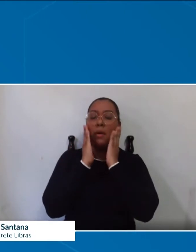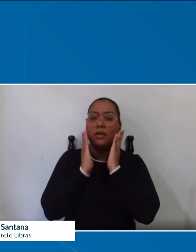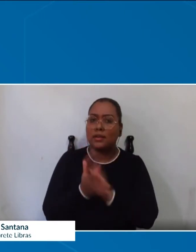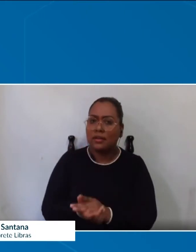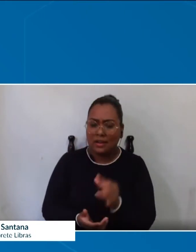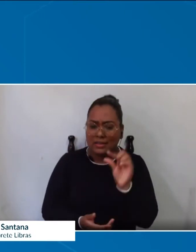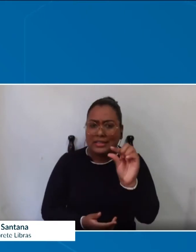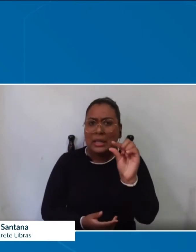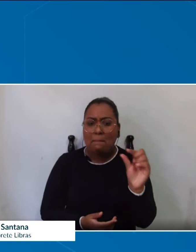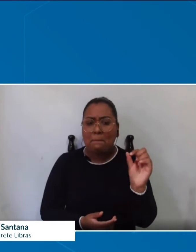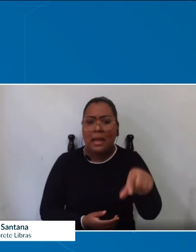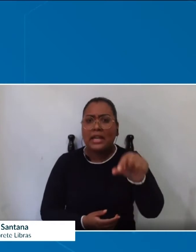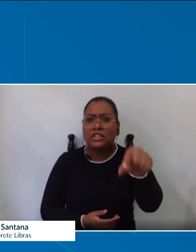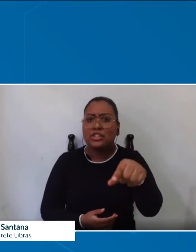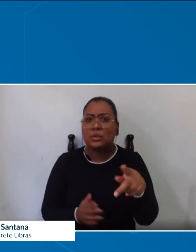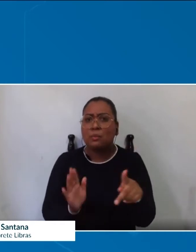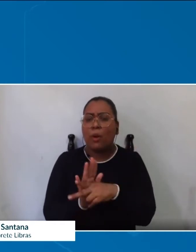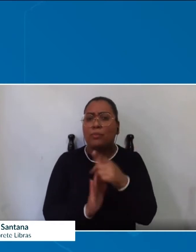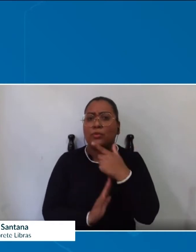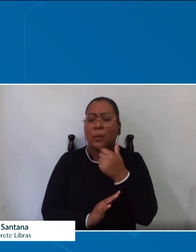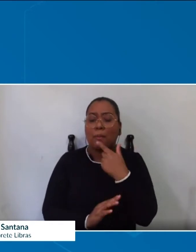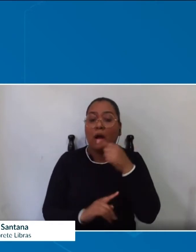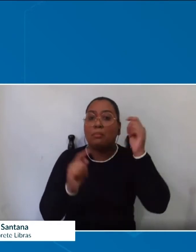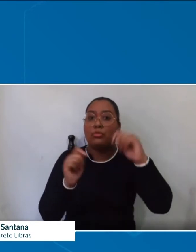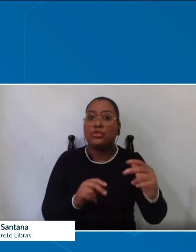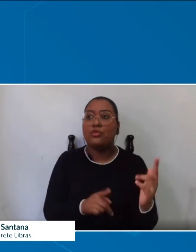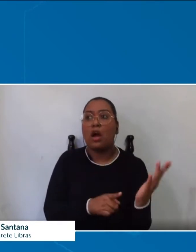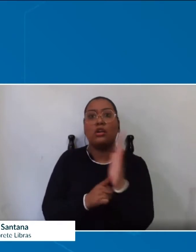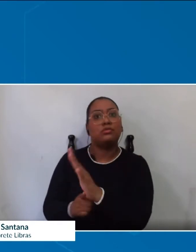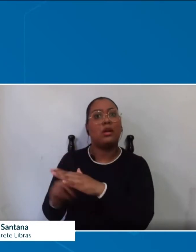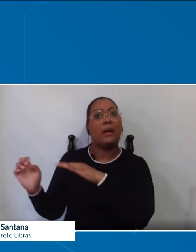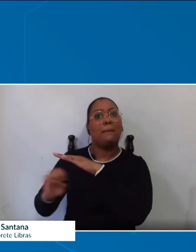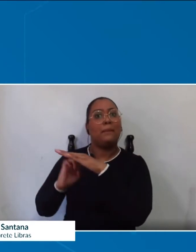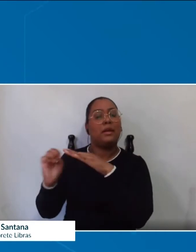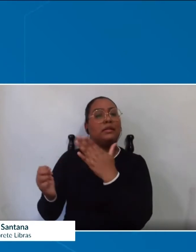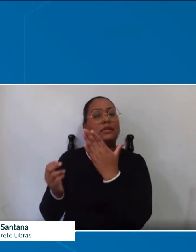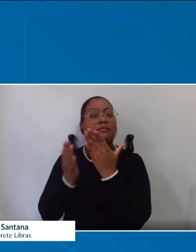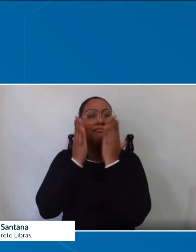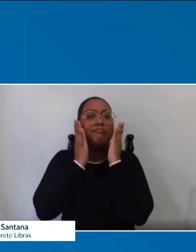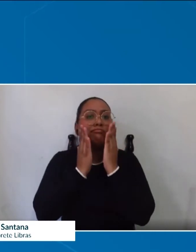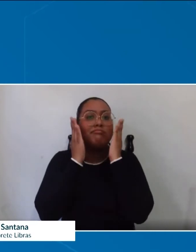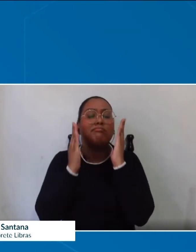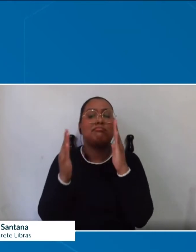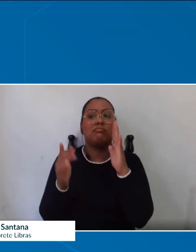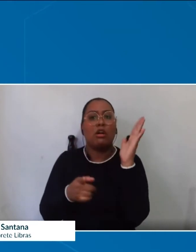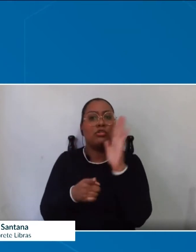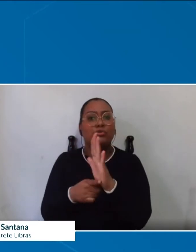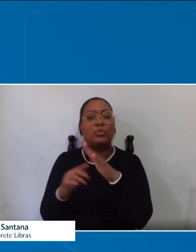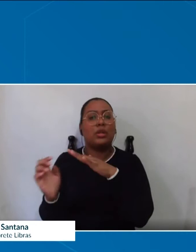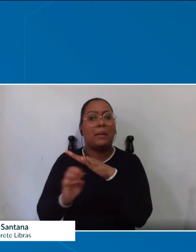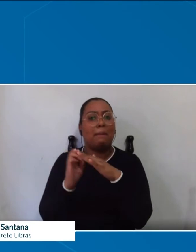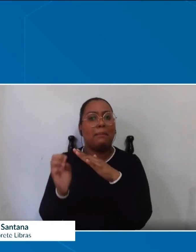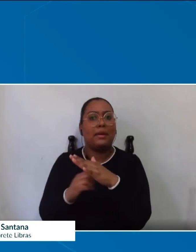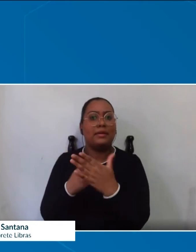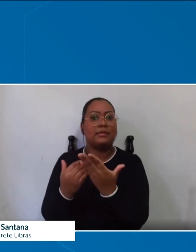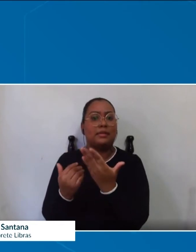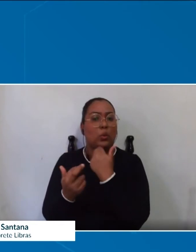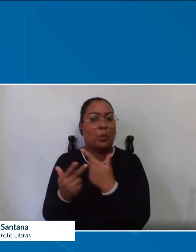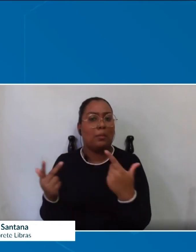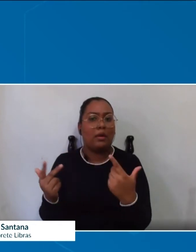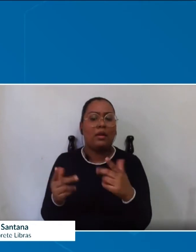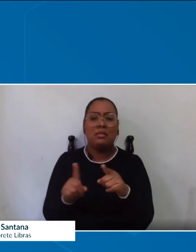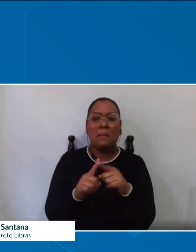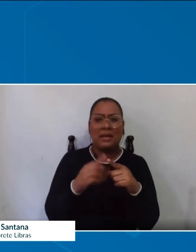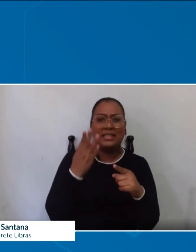podendo extrair o óleo e utilizar para a indústria de cosméticos ou para a indústria alimentícia. Além disso, o próprio farelo da semente do